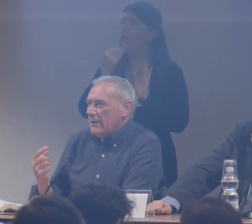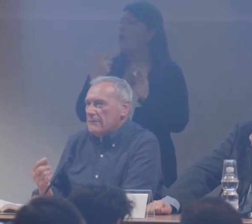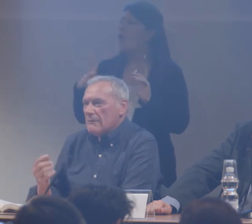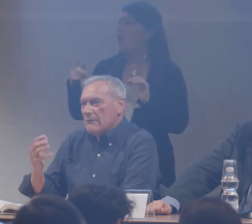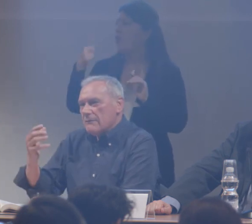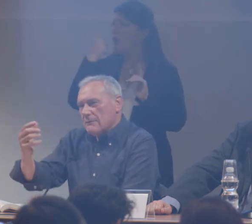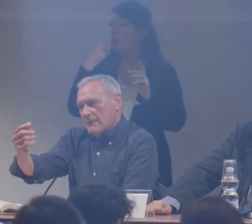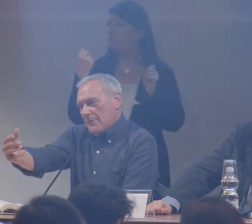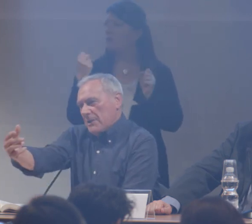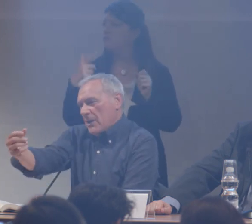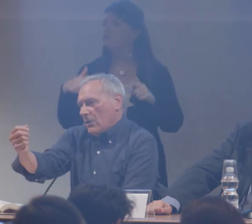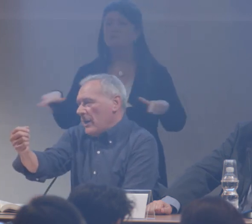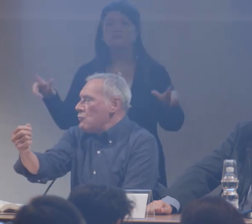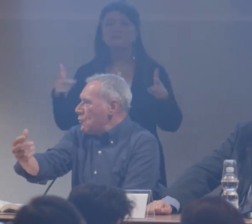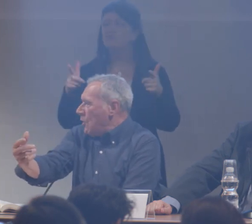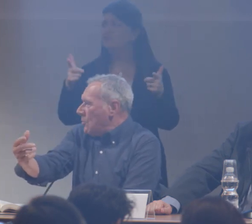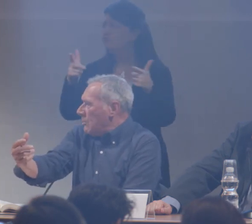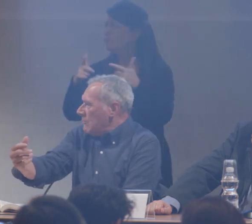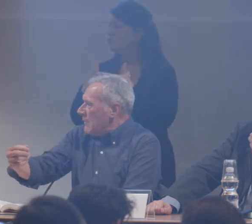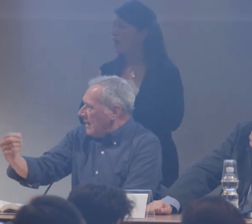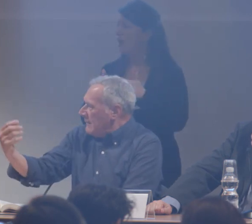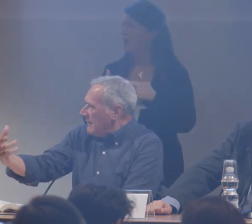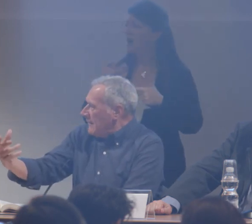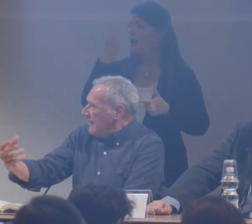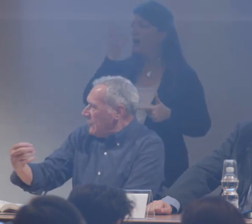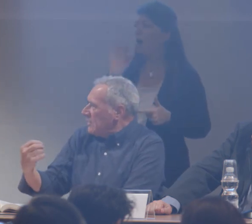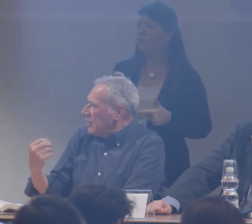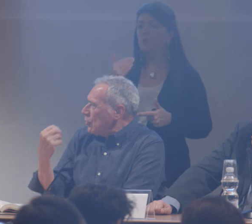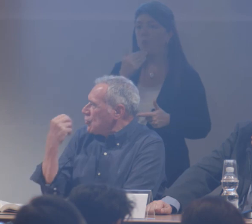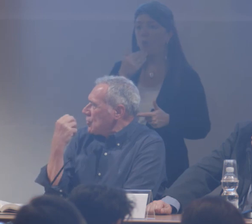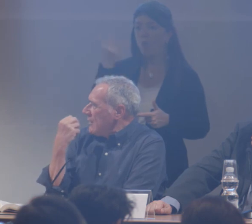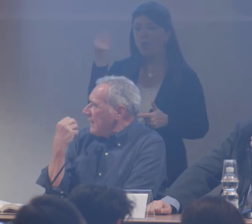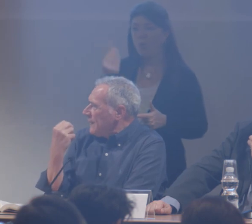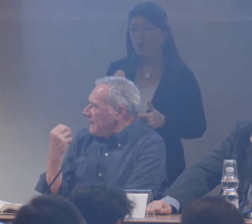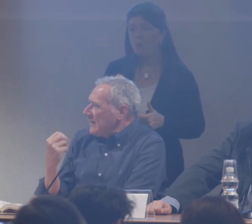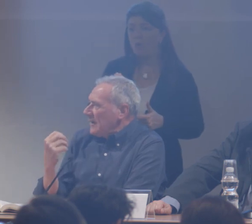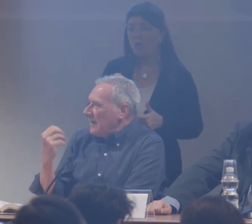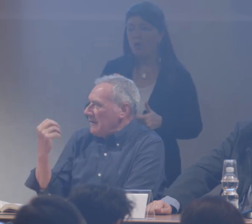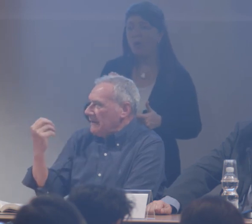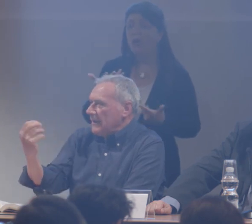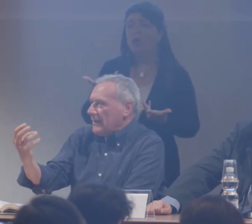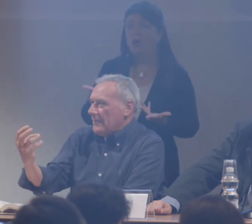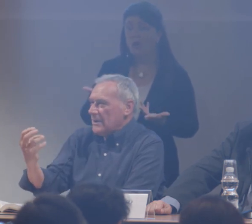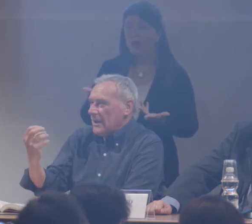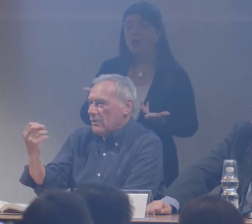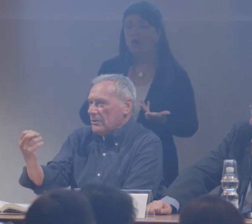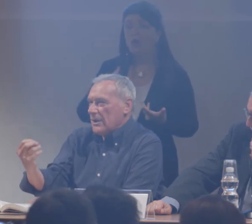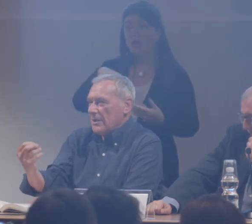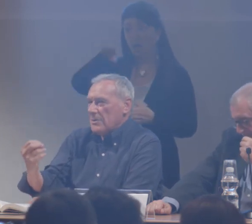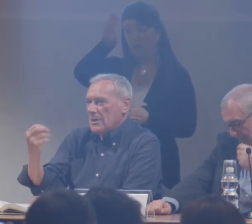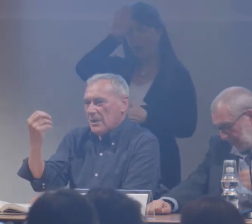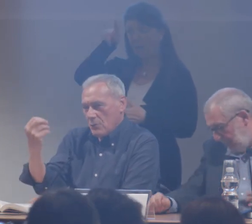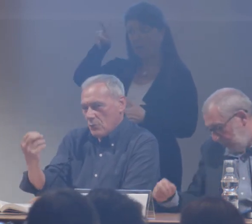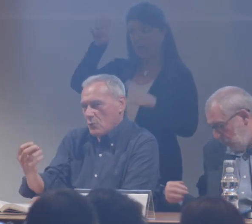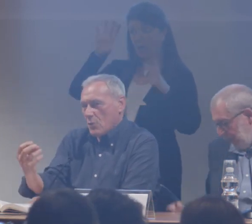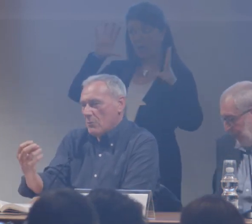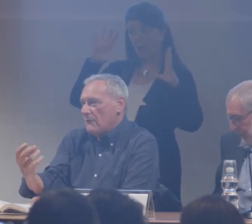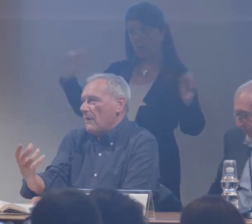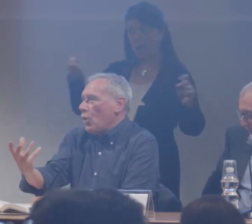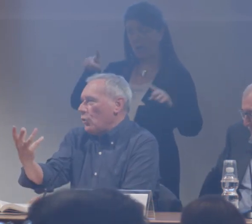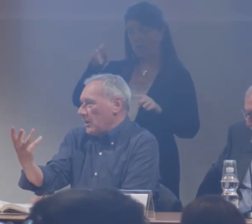Cioè, capitano, lei è un uomo, ma quindi riconosceva nel capitano dei carabinieri